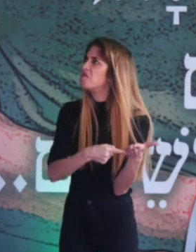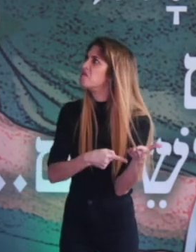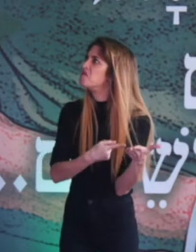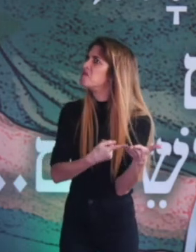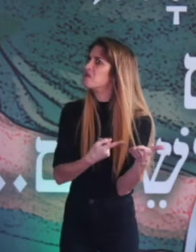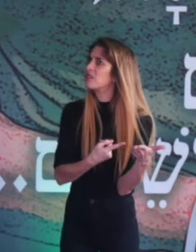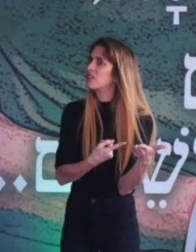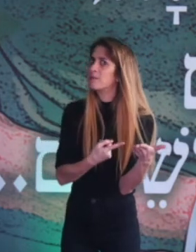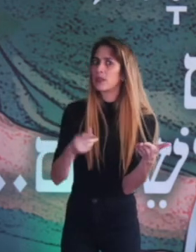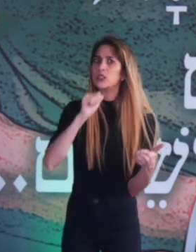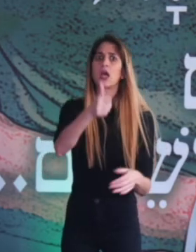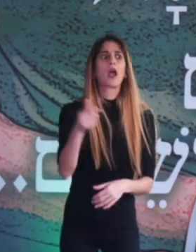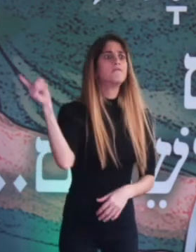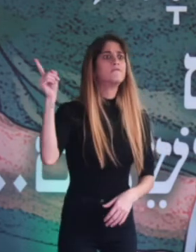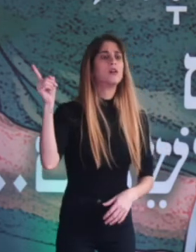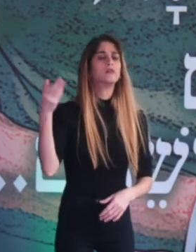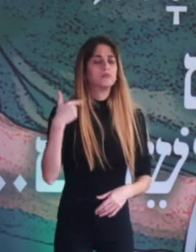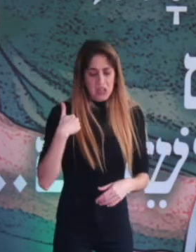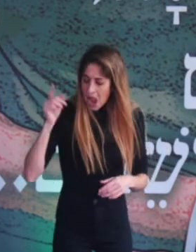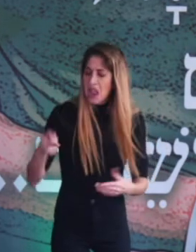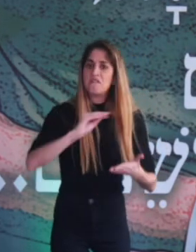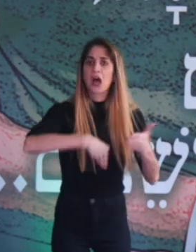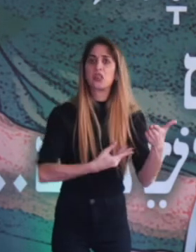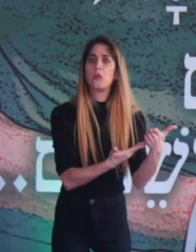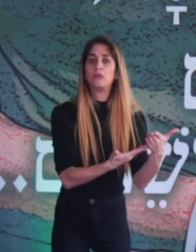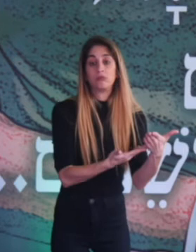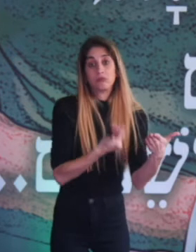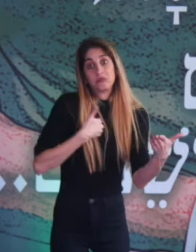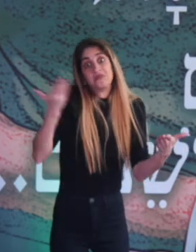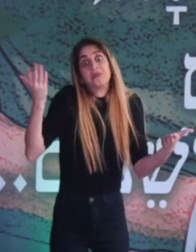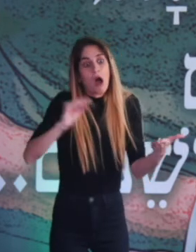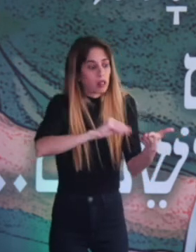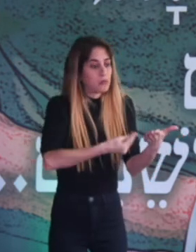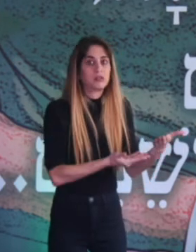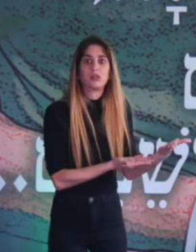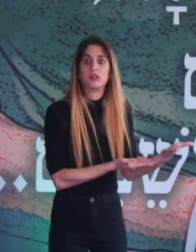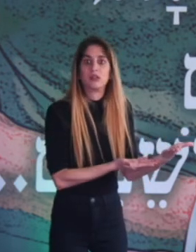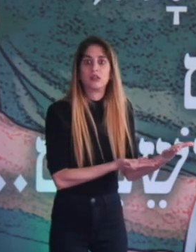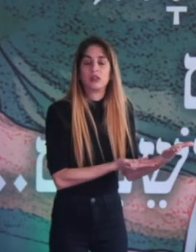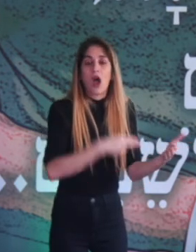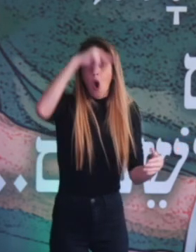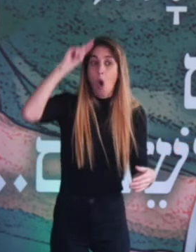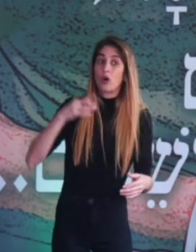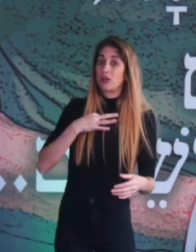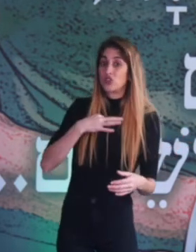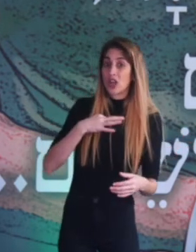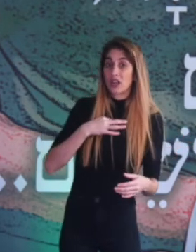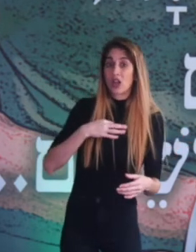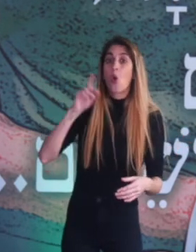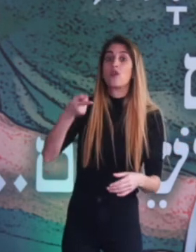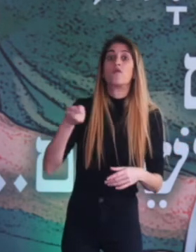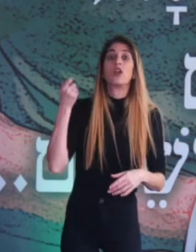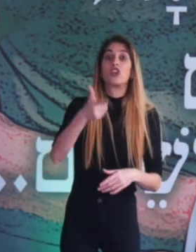סרב ואמר שאני חייב לחתום. אז חתמתי. ההורים שלי חויבו